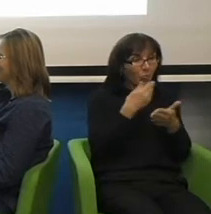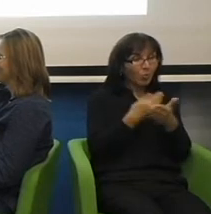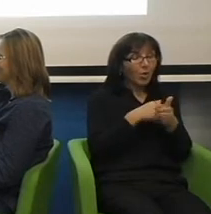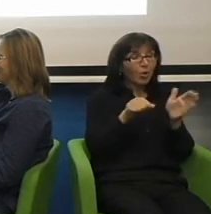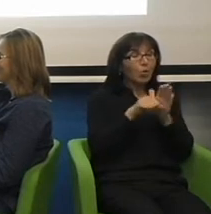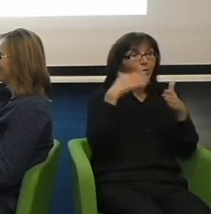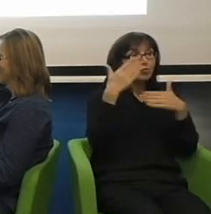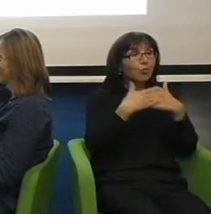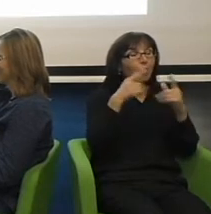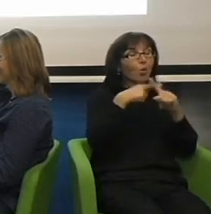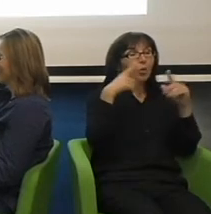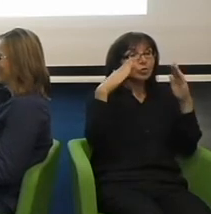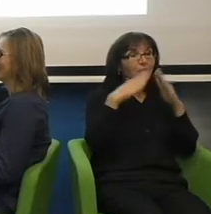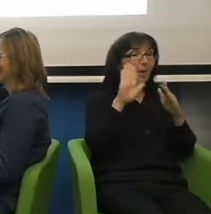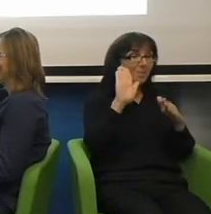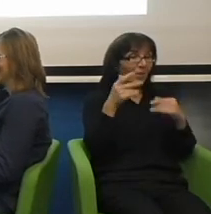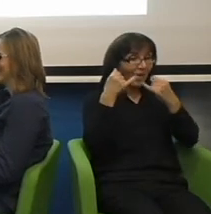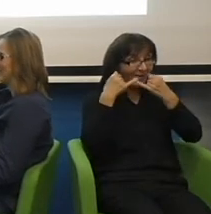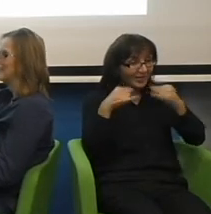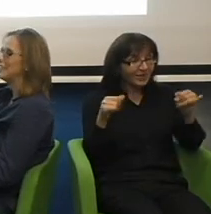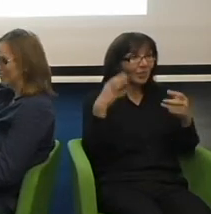ślubu kościelnego miała jedną sukienkę.